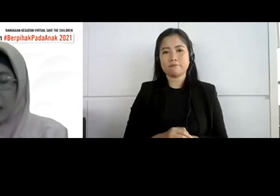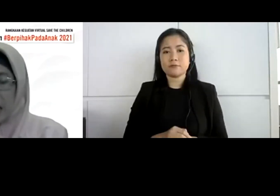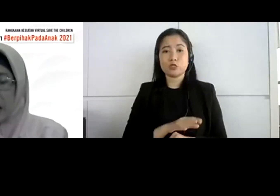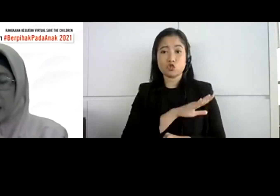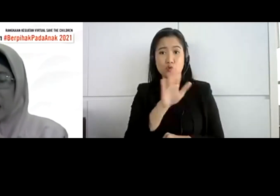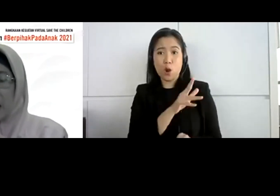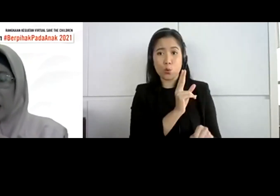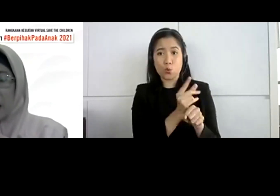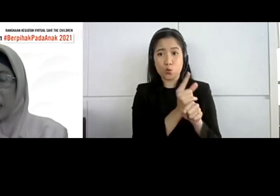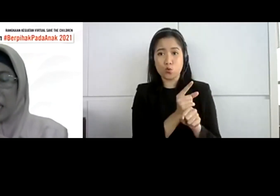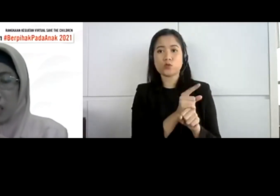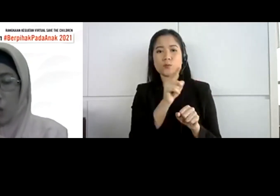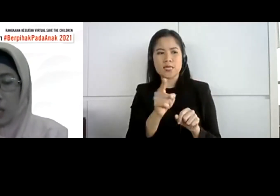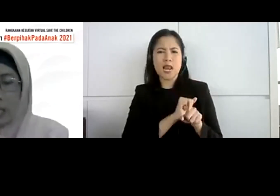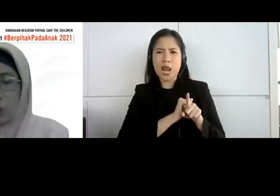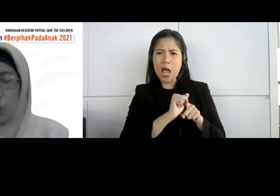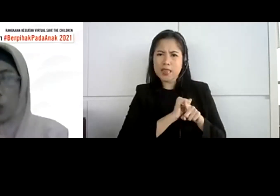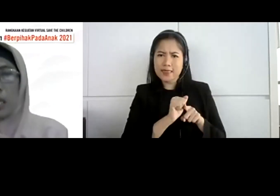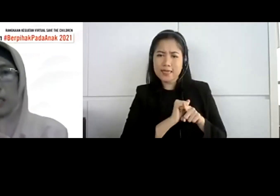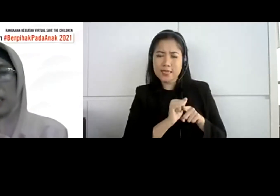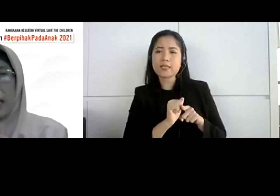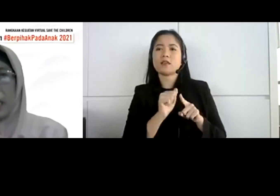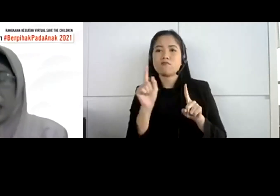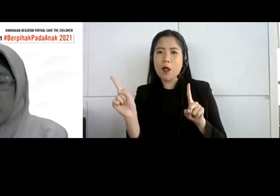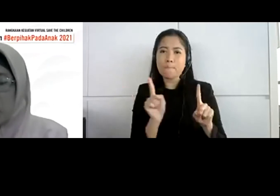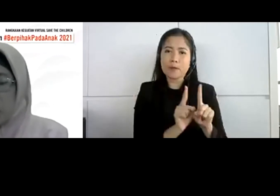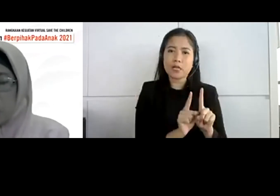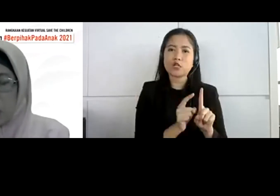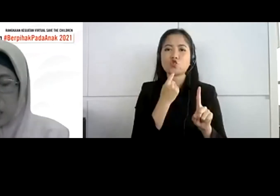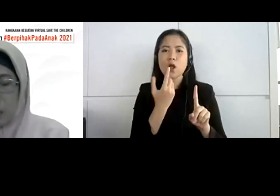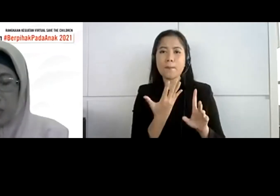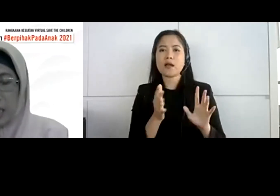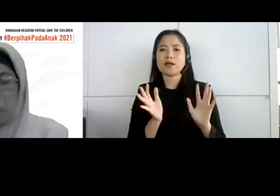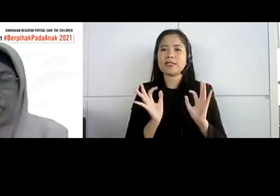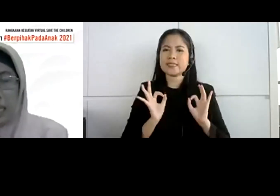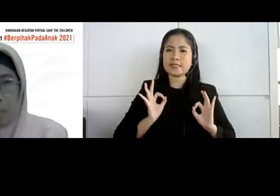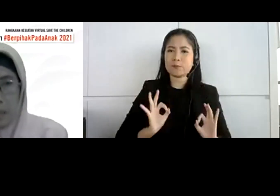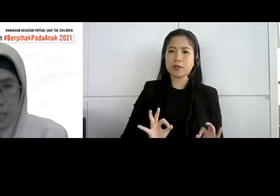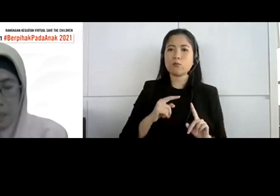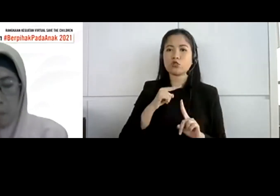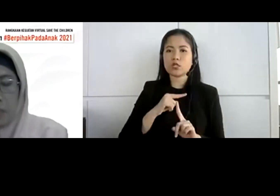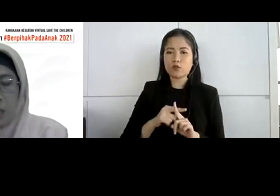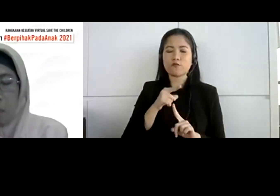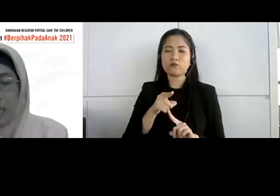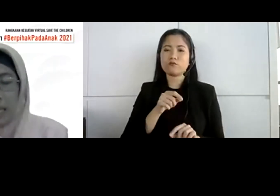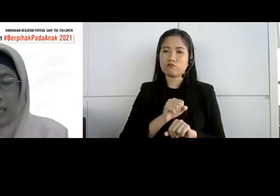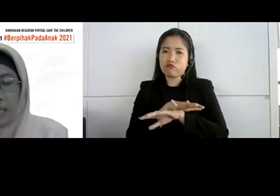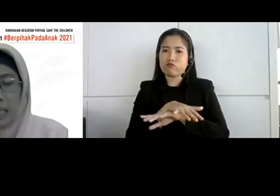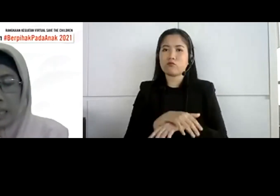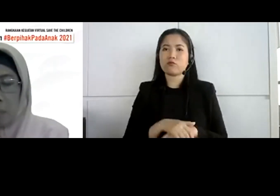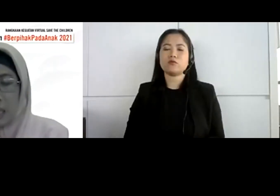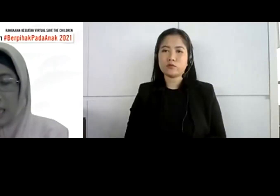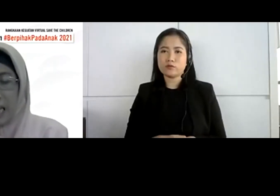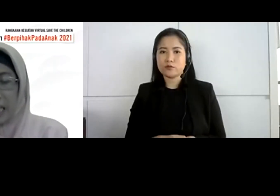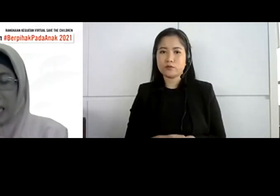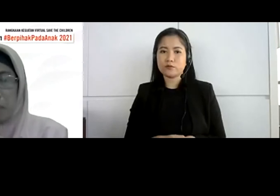yang terkait di sekolah itu tentang disiplin positif dan penerapannya. Pendekatan